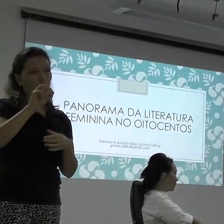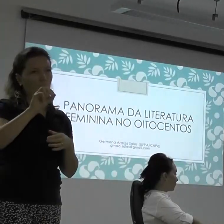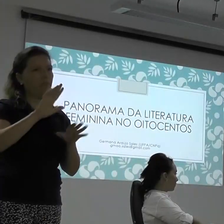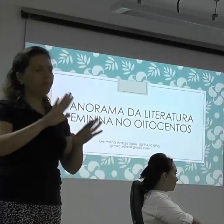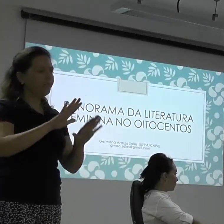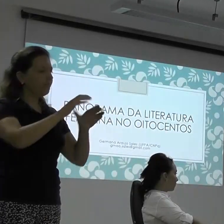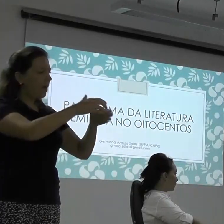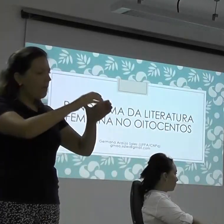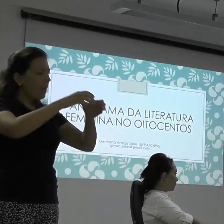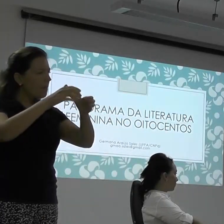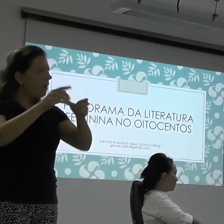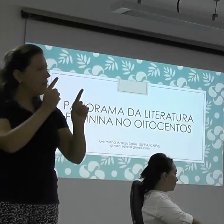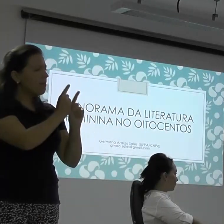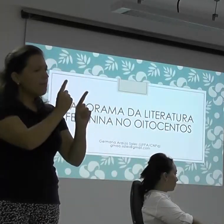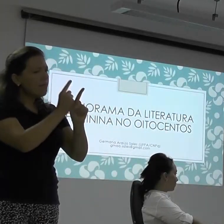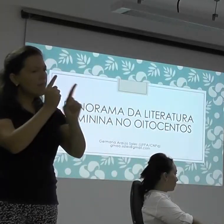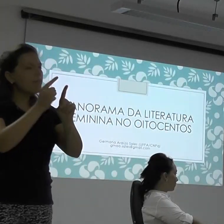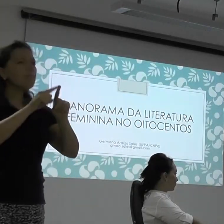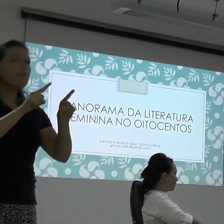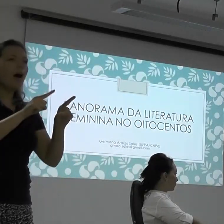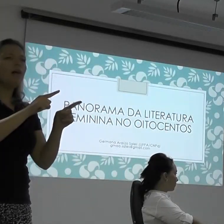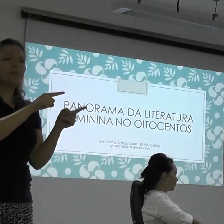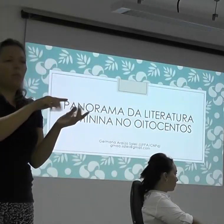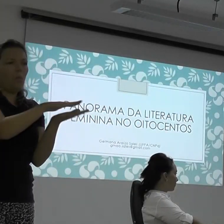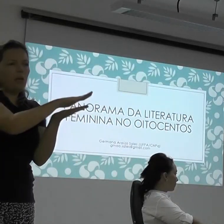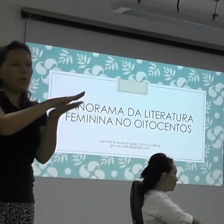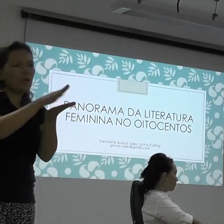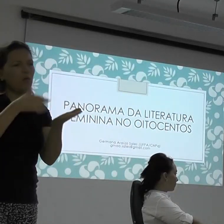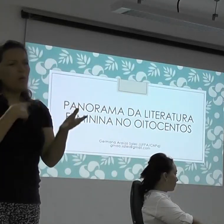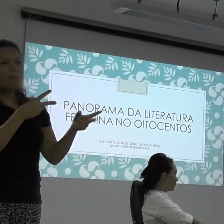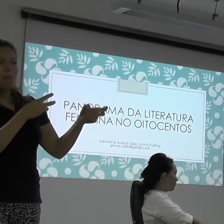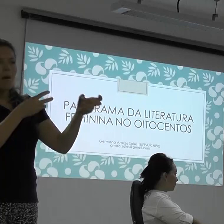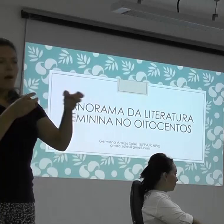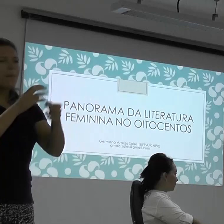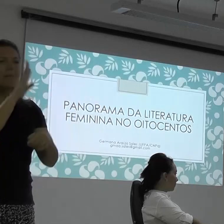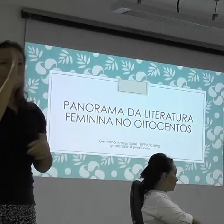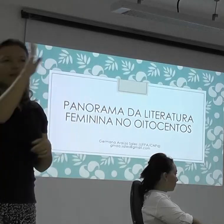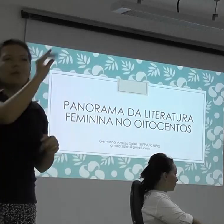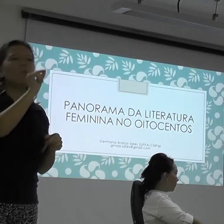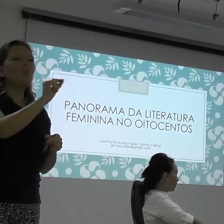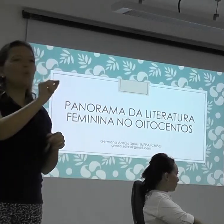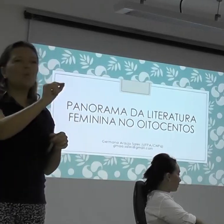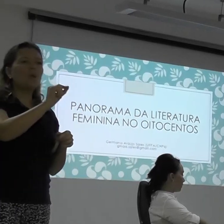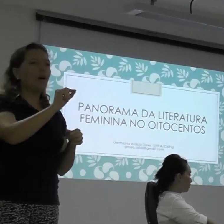obras, eu me interessei principalmente pelas obras